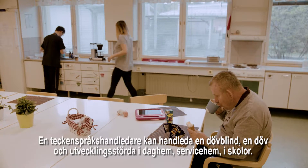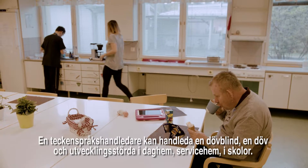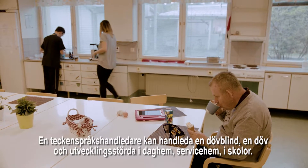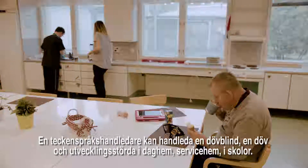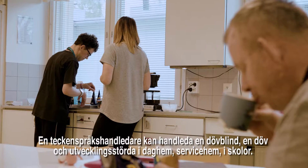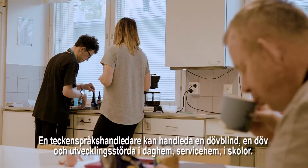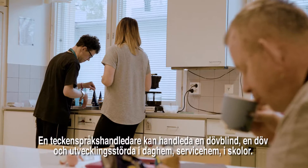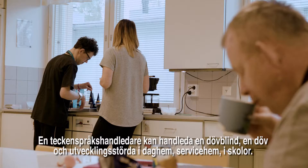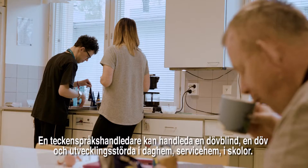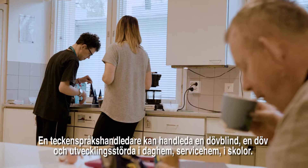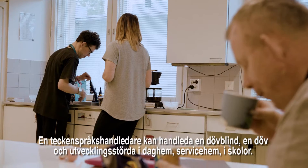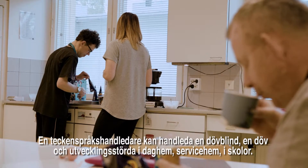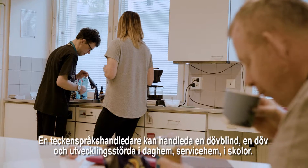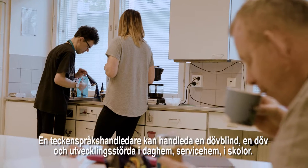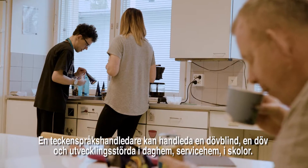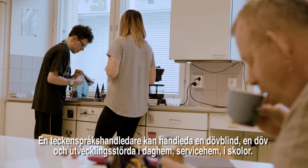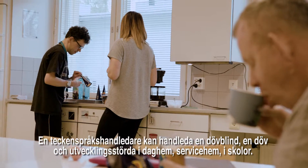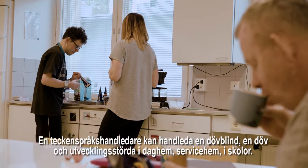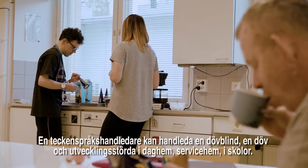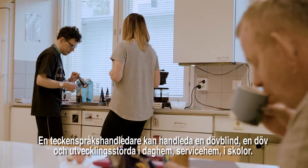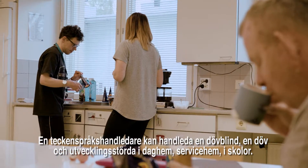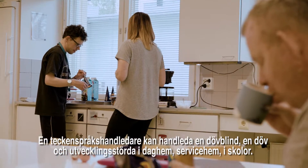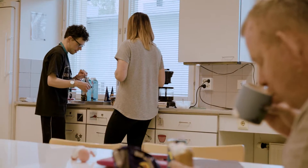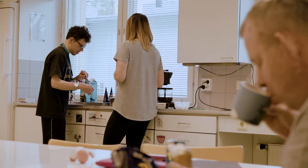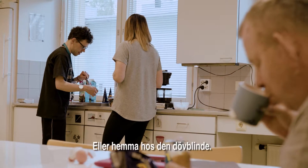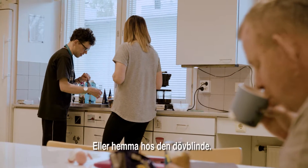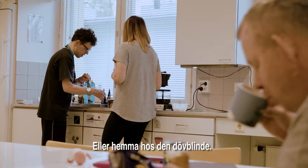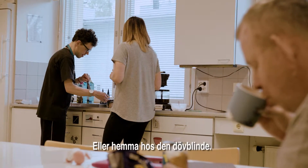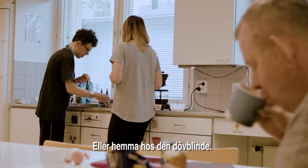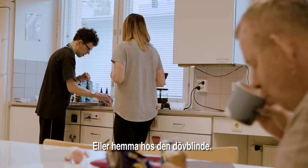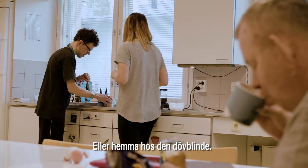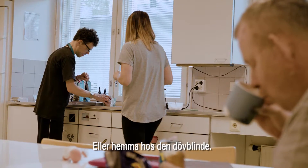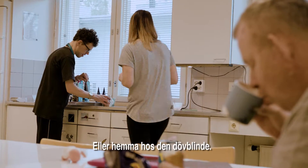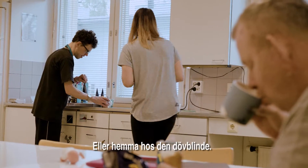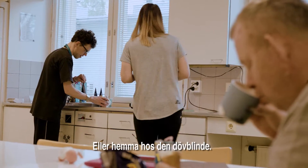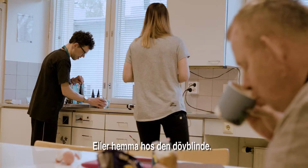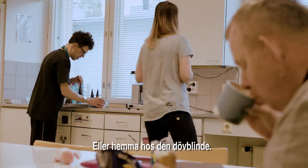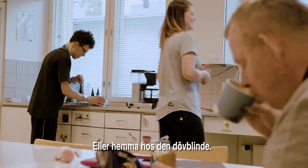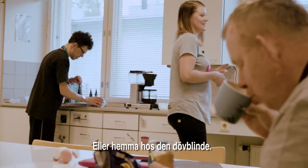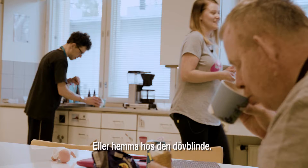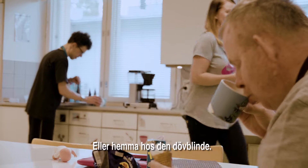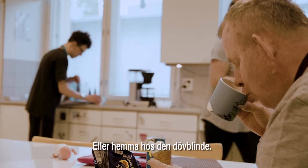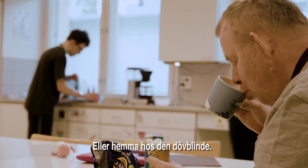päiväkodeissa, palveluasumisessa, kouluissa tai sitten ihan niin kuin vaikka sen kuurosokeen omassa